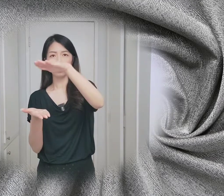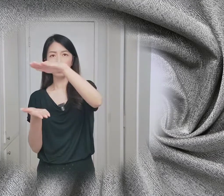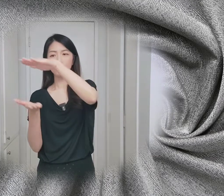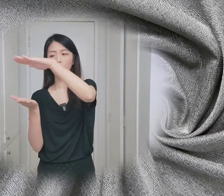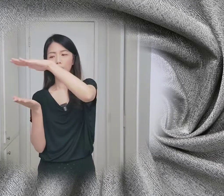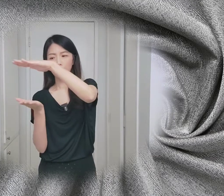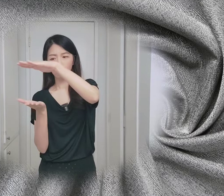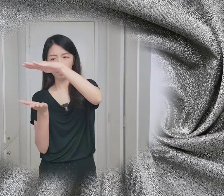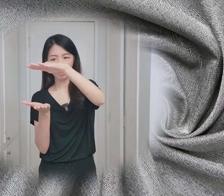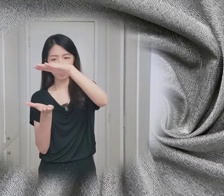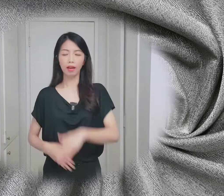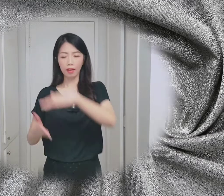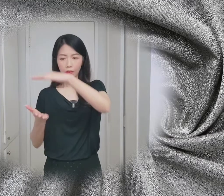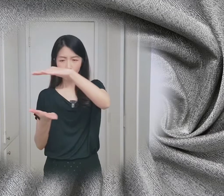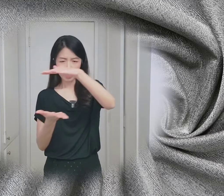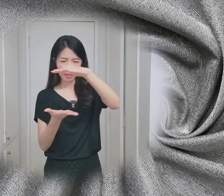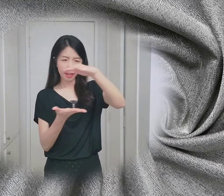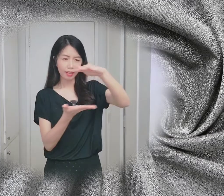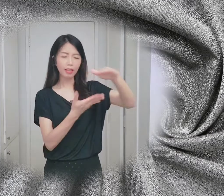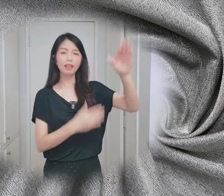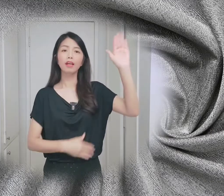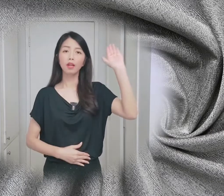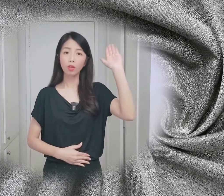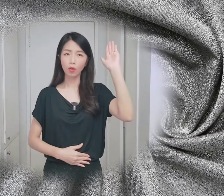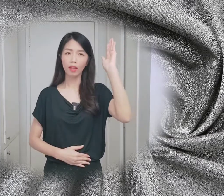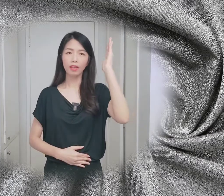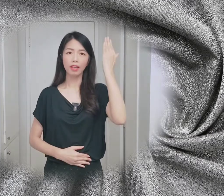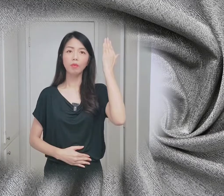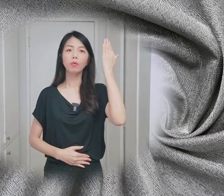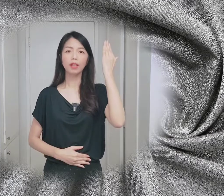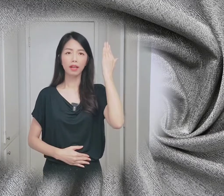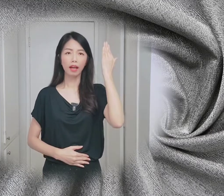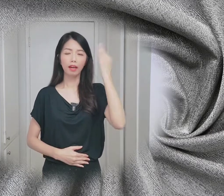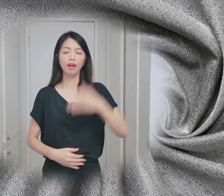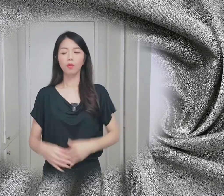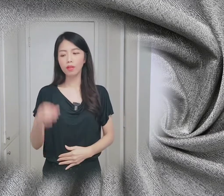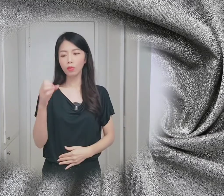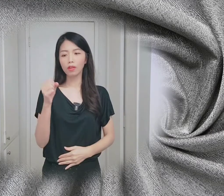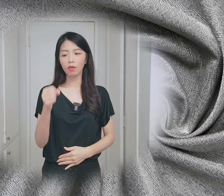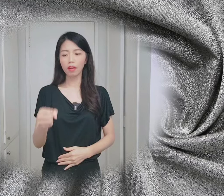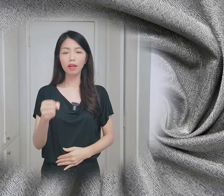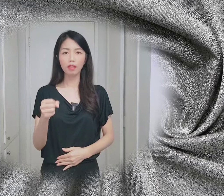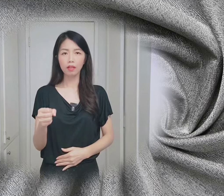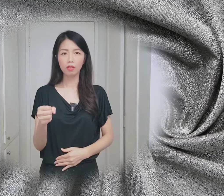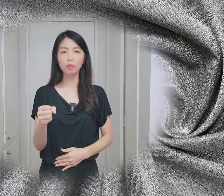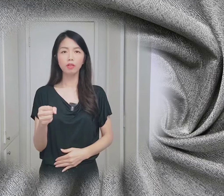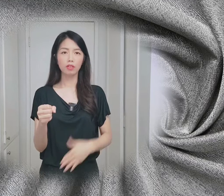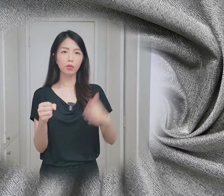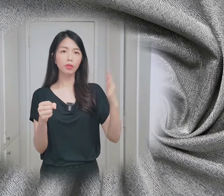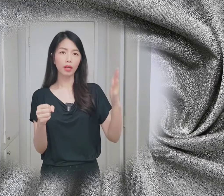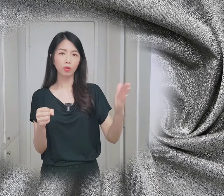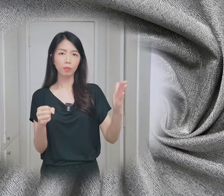손등 위로 해서 이렇게 만찬이 되리니 뭐뭐니까 왼손에 이렇게